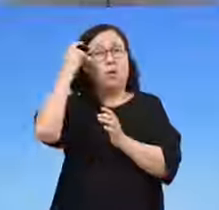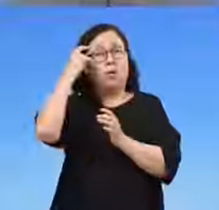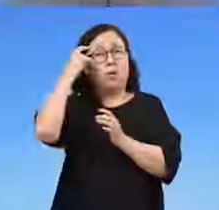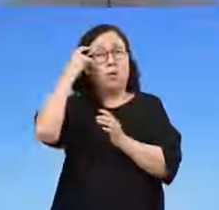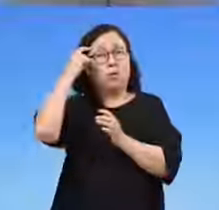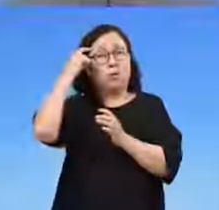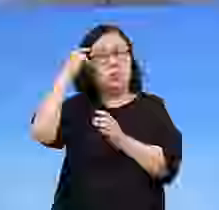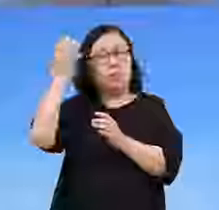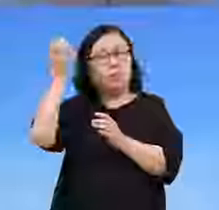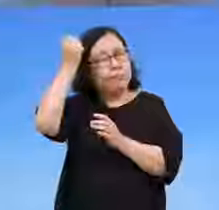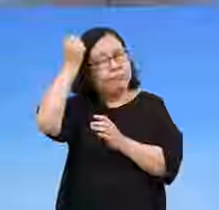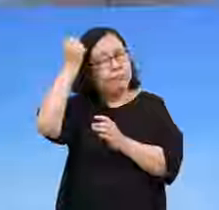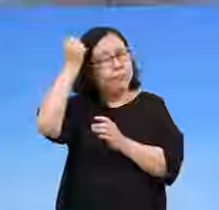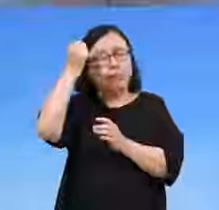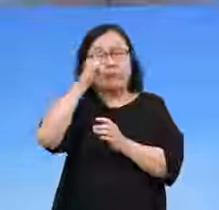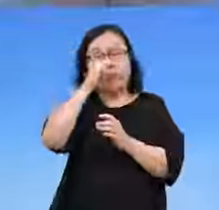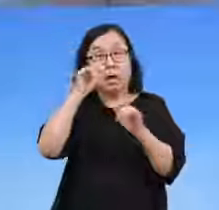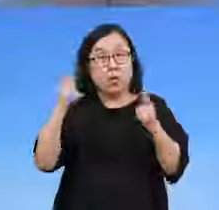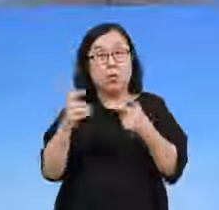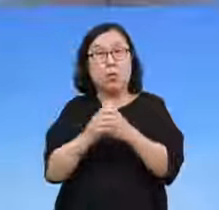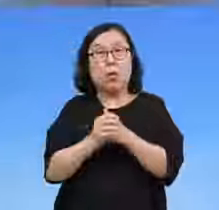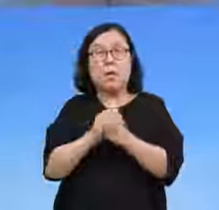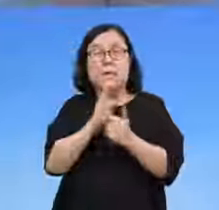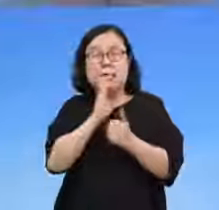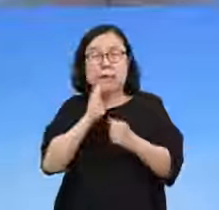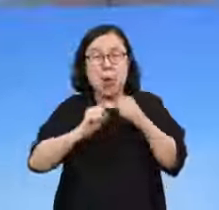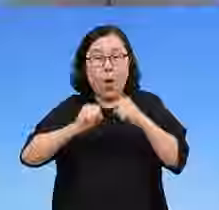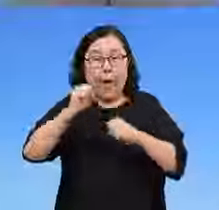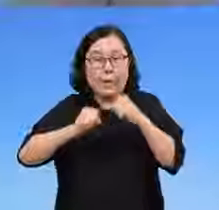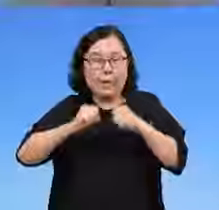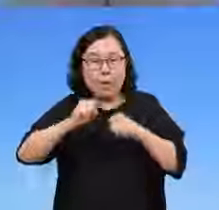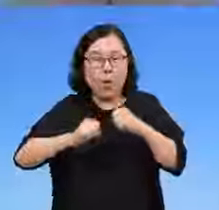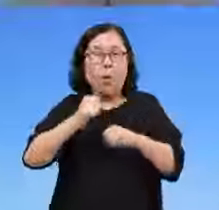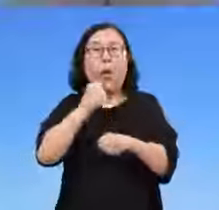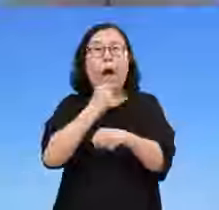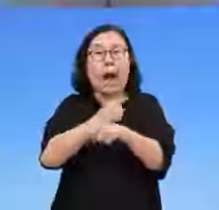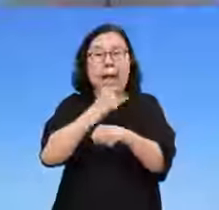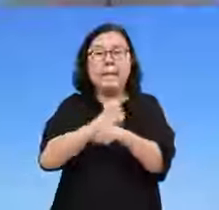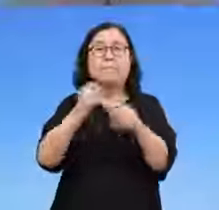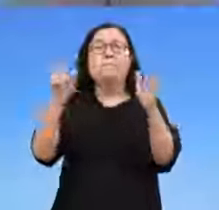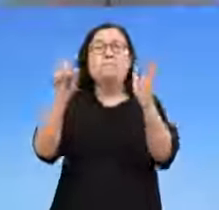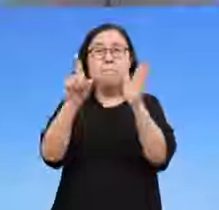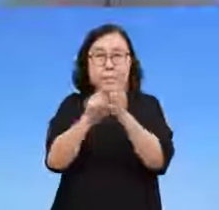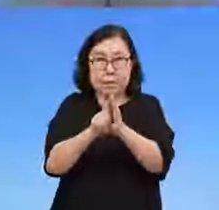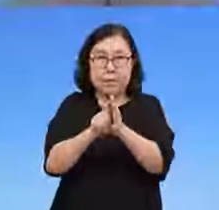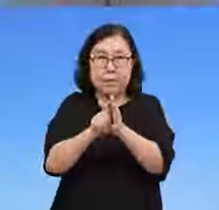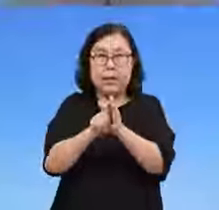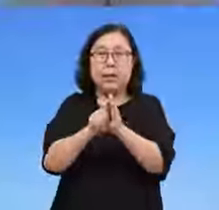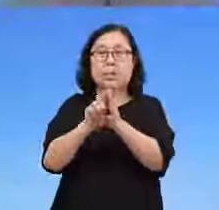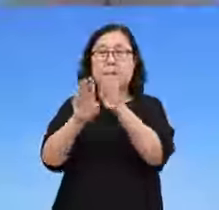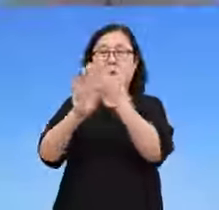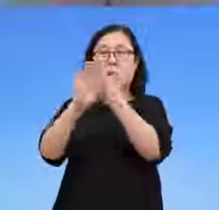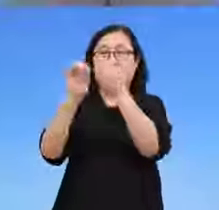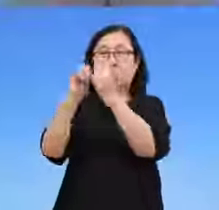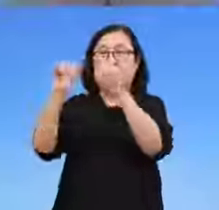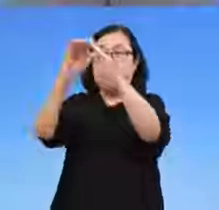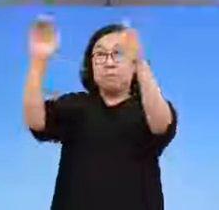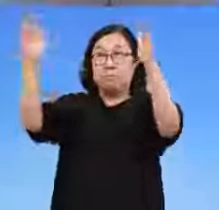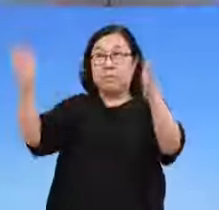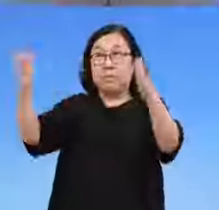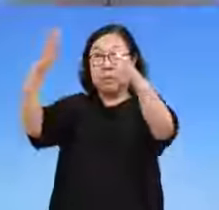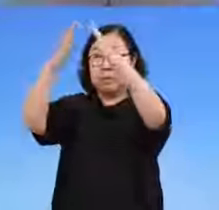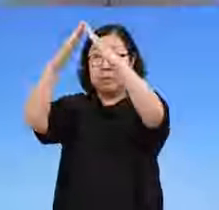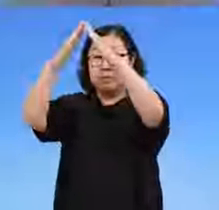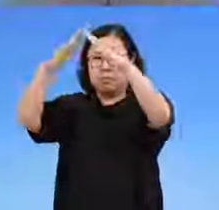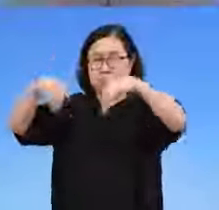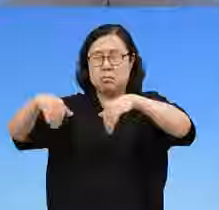작동이 아니라 실제적으로 지붕을 뚫는 결단이 있는 행동하는 믿음이었다는 그 얘기를 지금